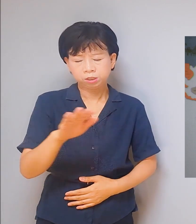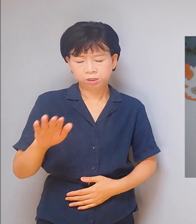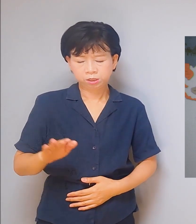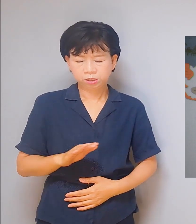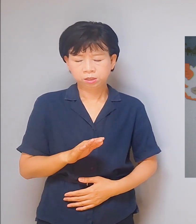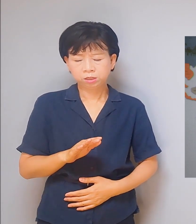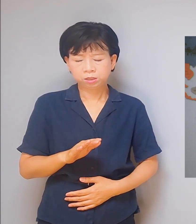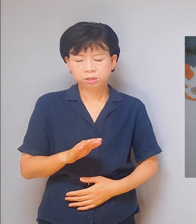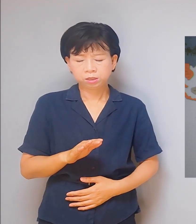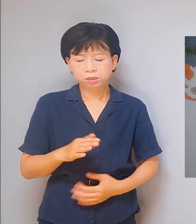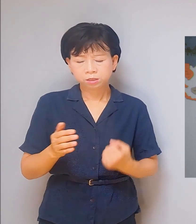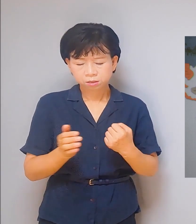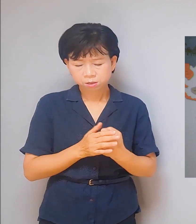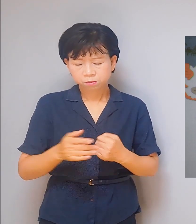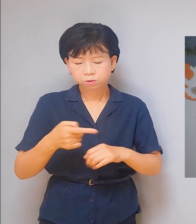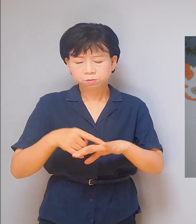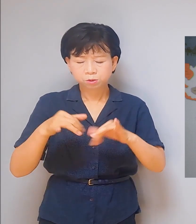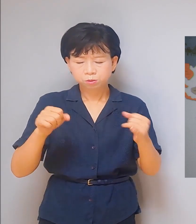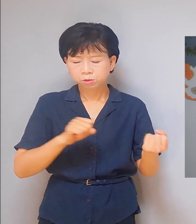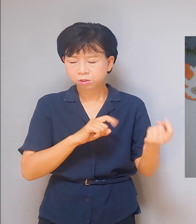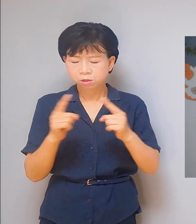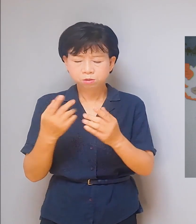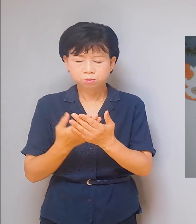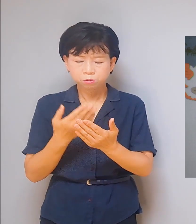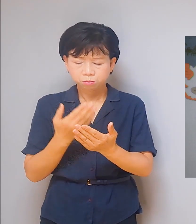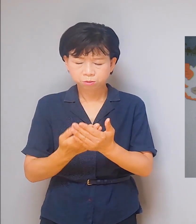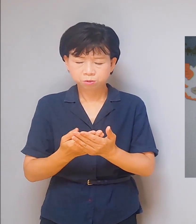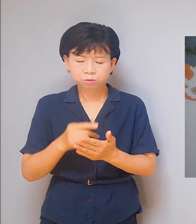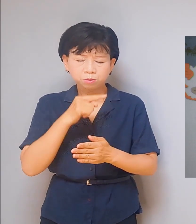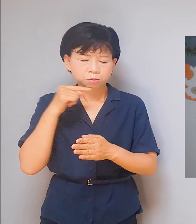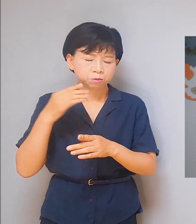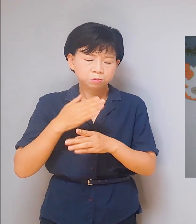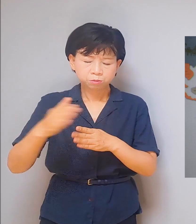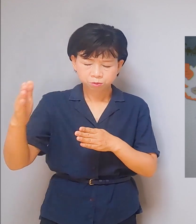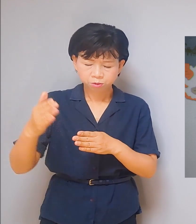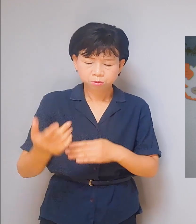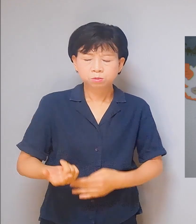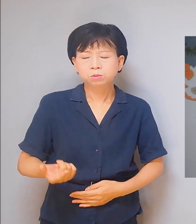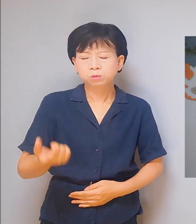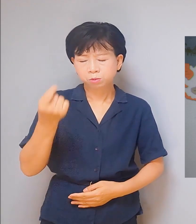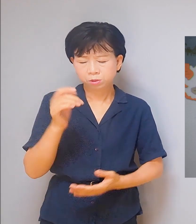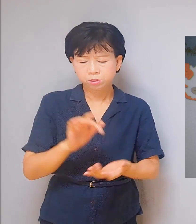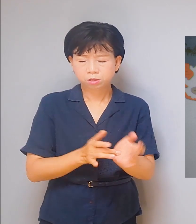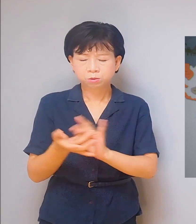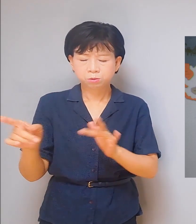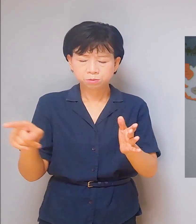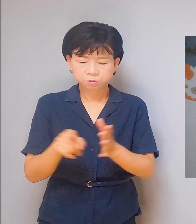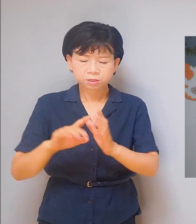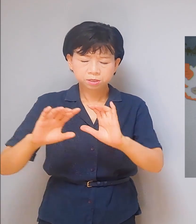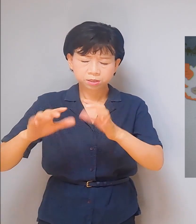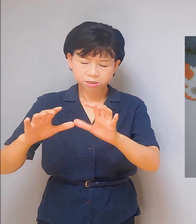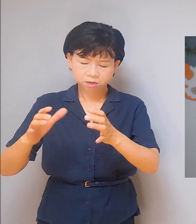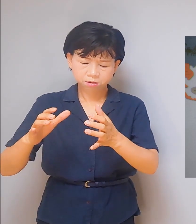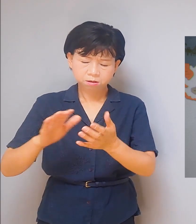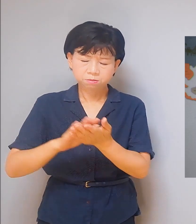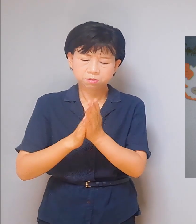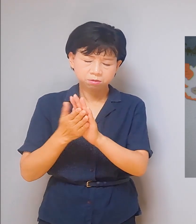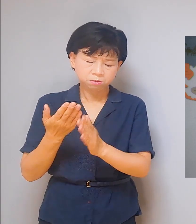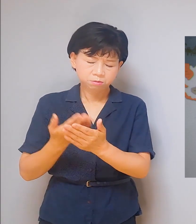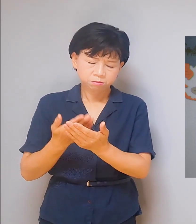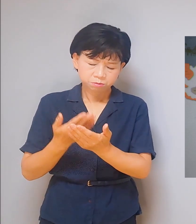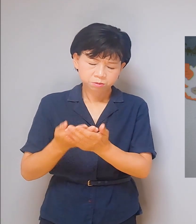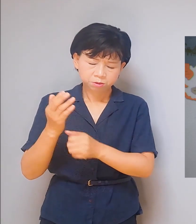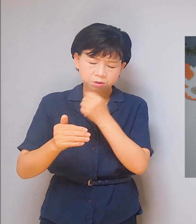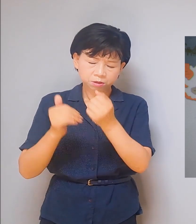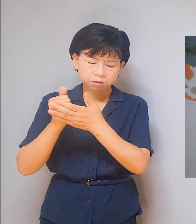있사오니 이 민족을 살려주시고 저 북녘 땅도 하루빨리 예수 믿는 나라가 되게 하여 주시며, 하나님의